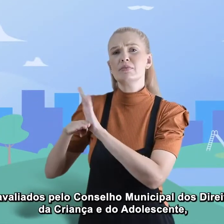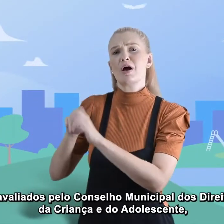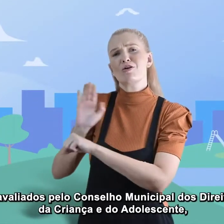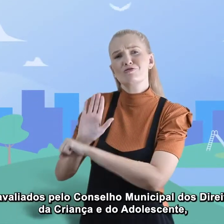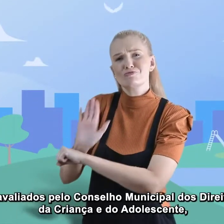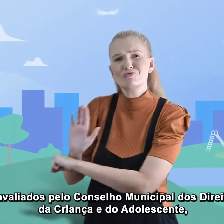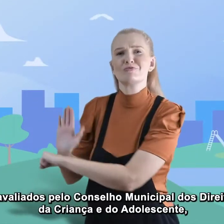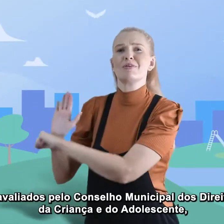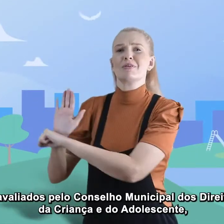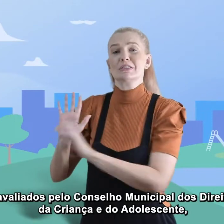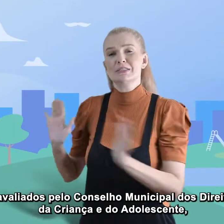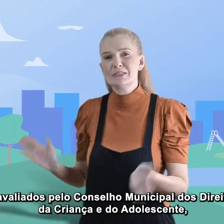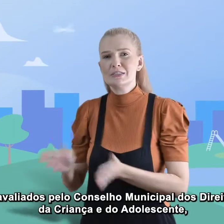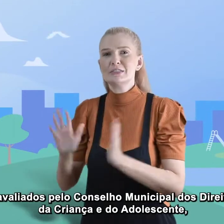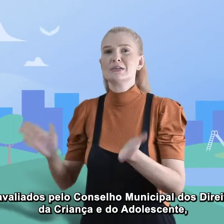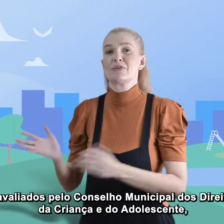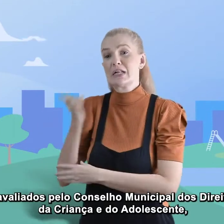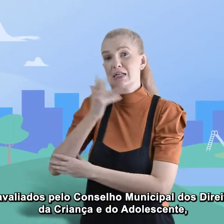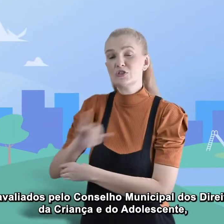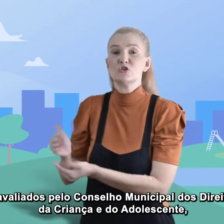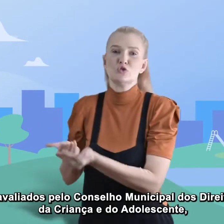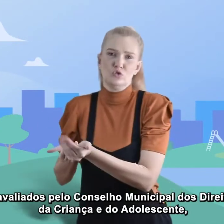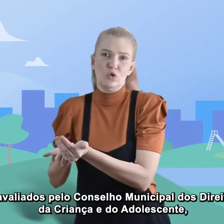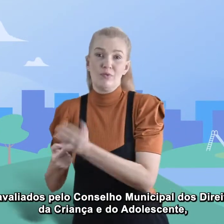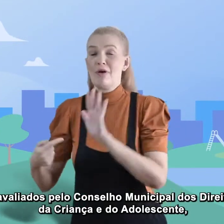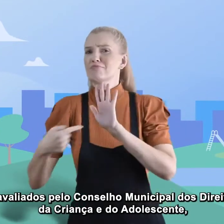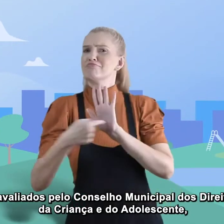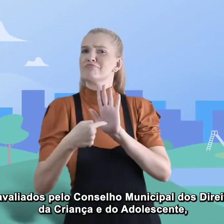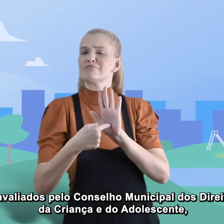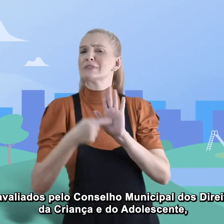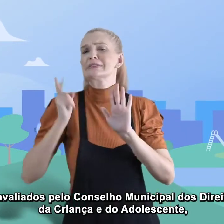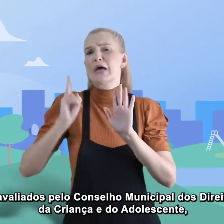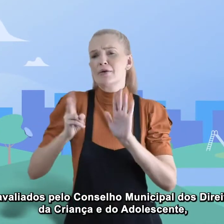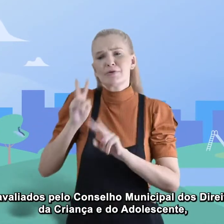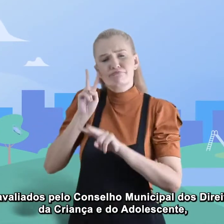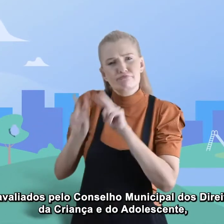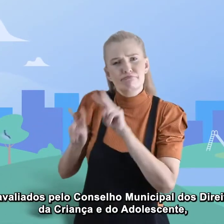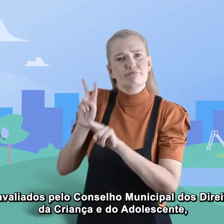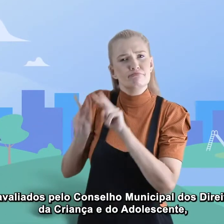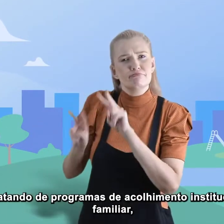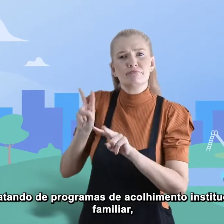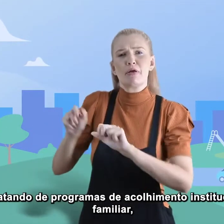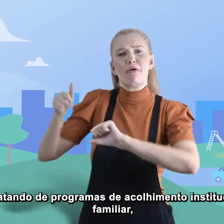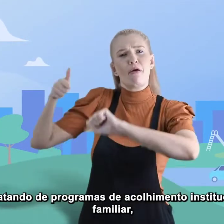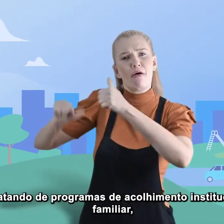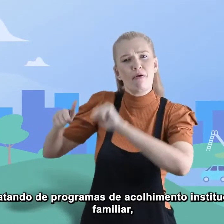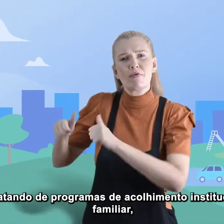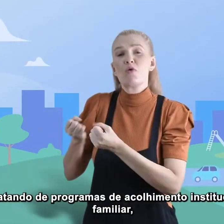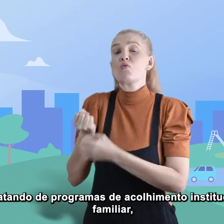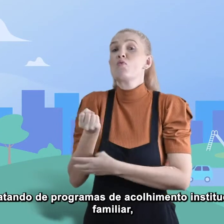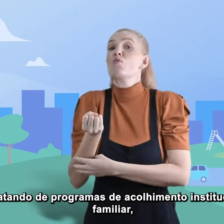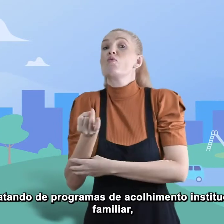Reavaliados pelo Conselho Municipal dos Direitos da Criança e do Adolescente, em se tratando de programas de